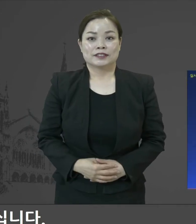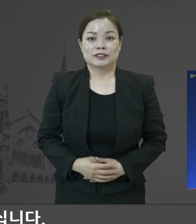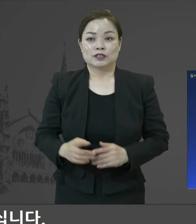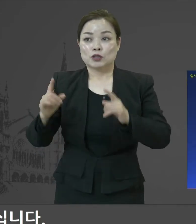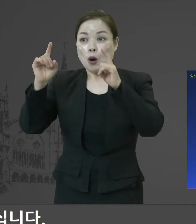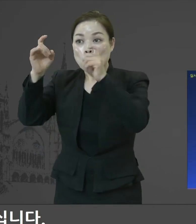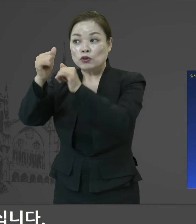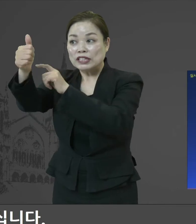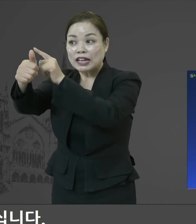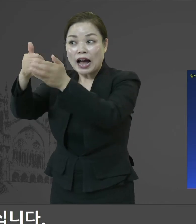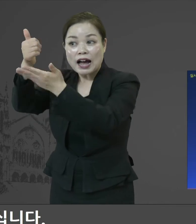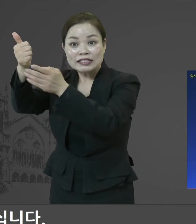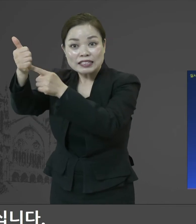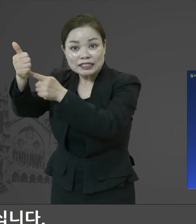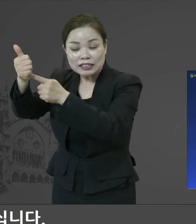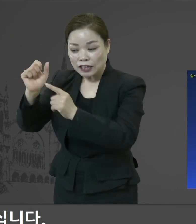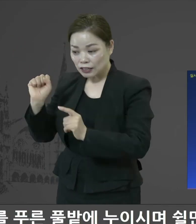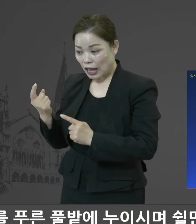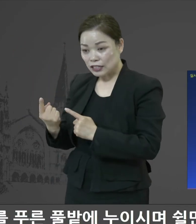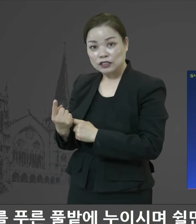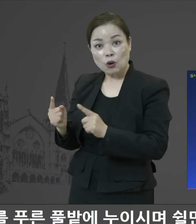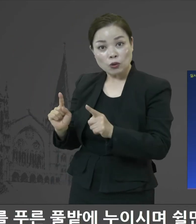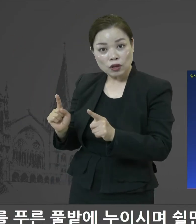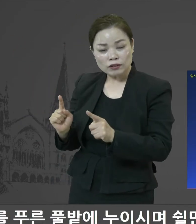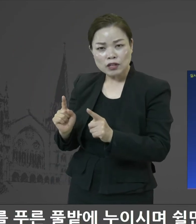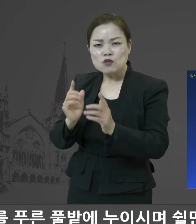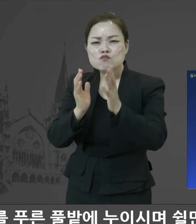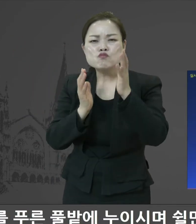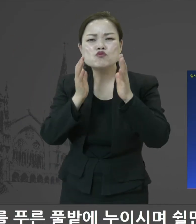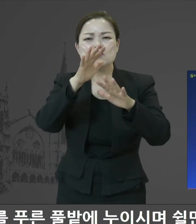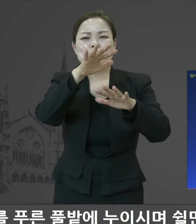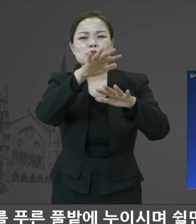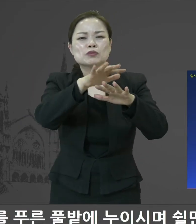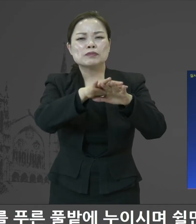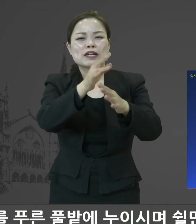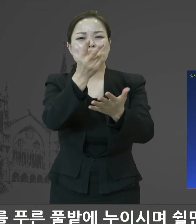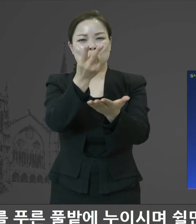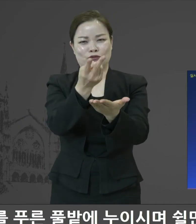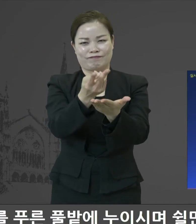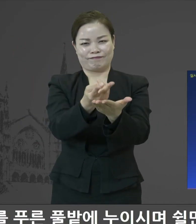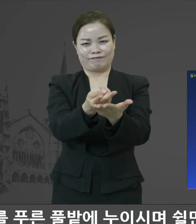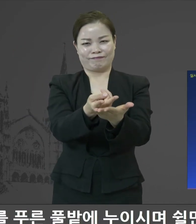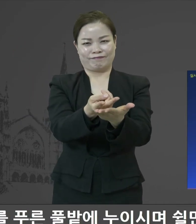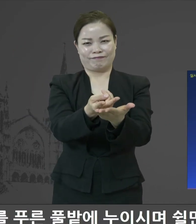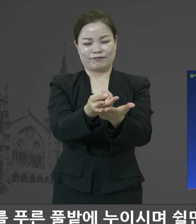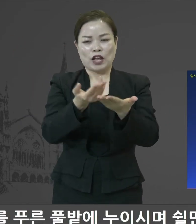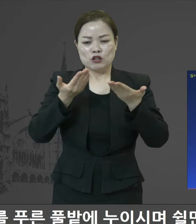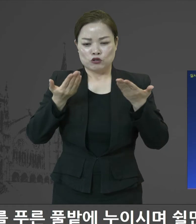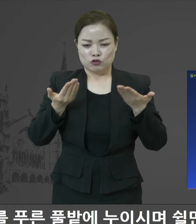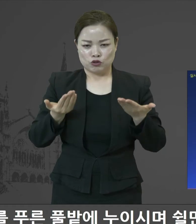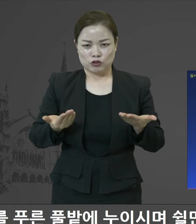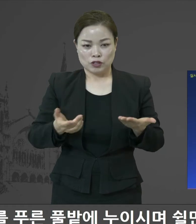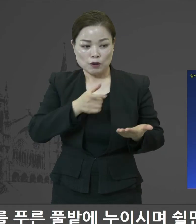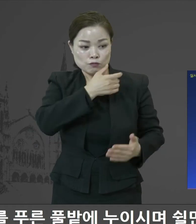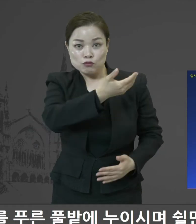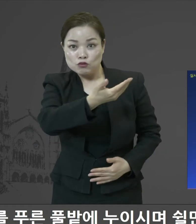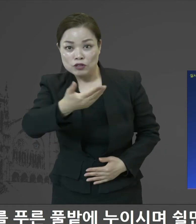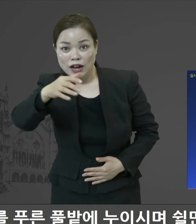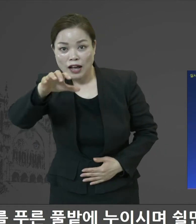되신 하나님께서 다윗을 어떻게 하셨습니까? 푸른 풀밭에 눕게 하셨고 쉴만한